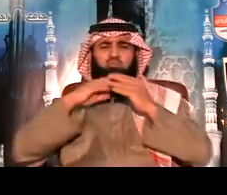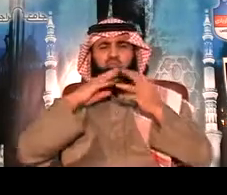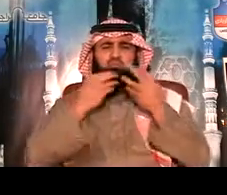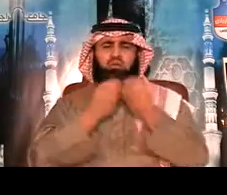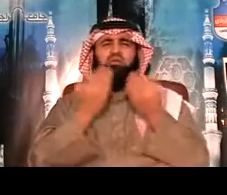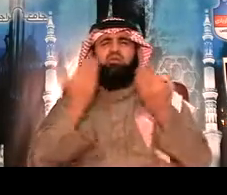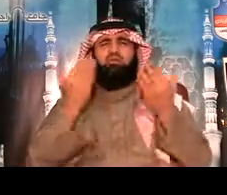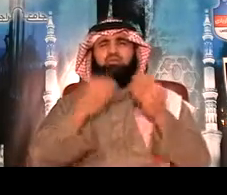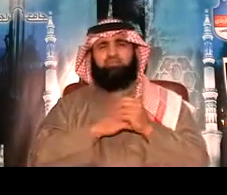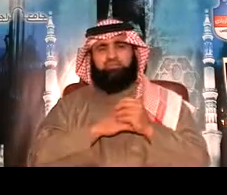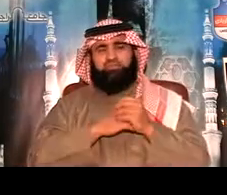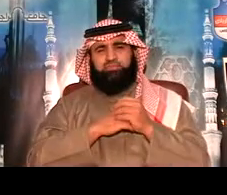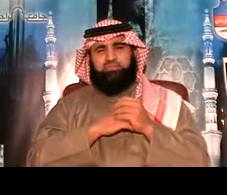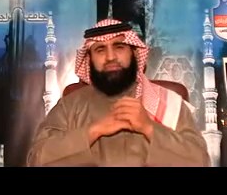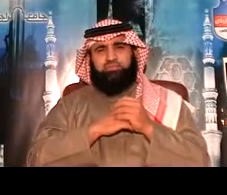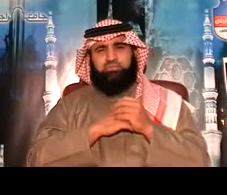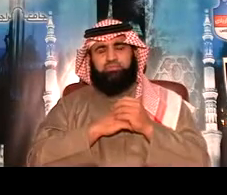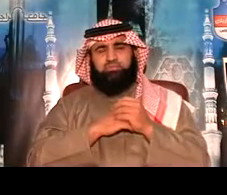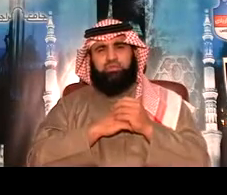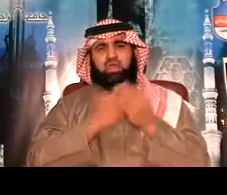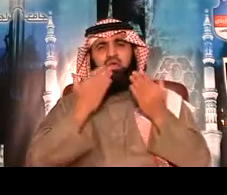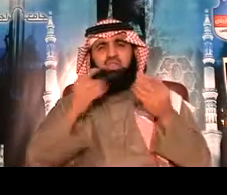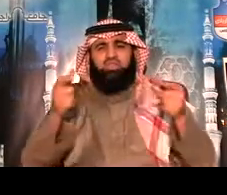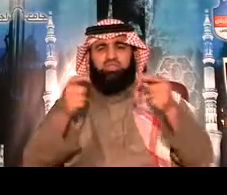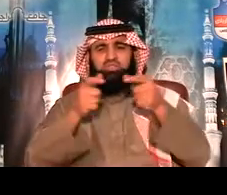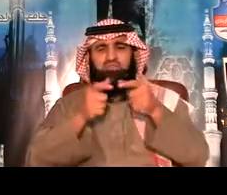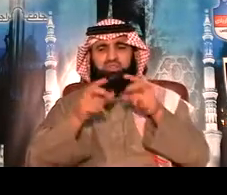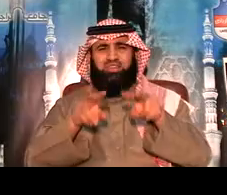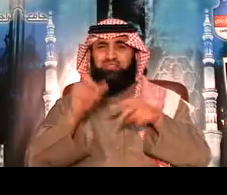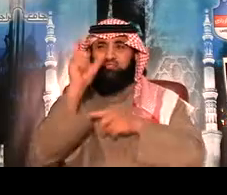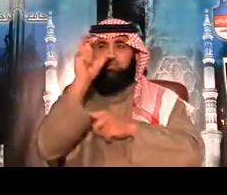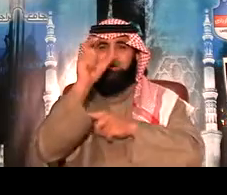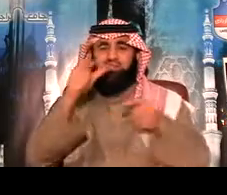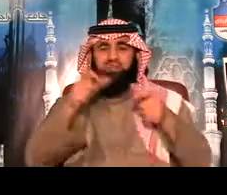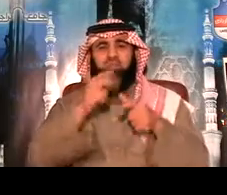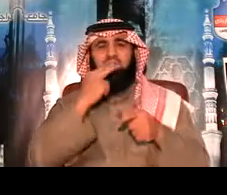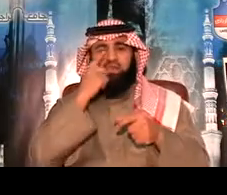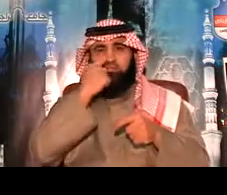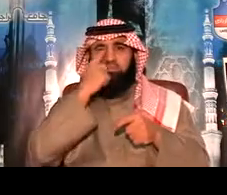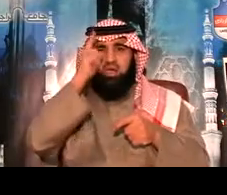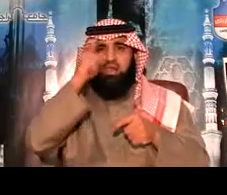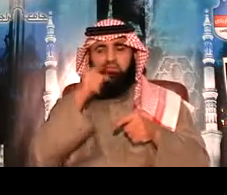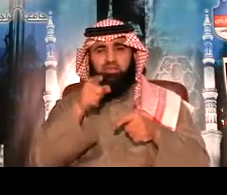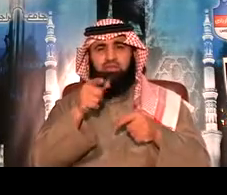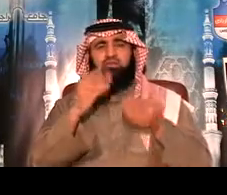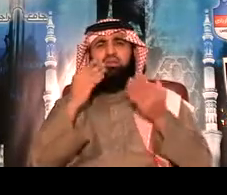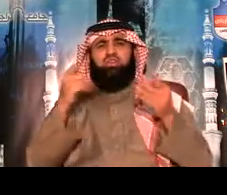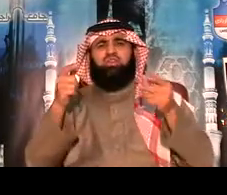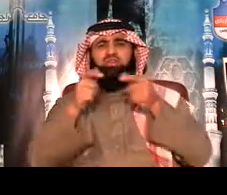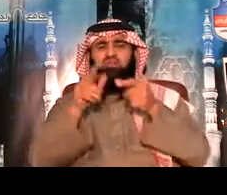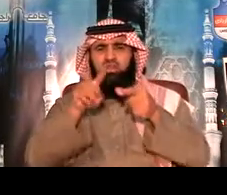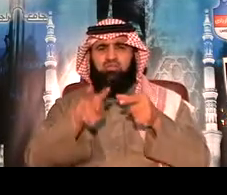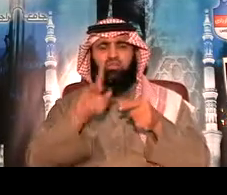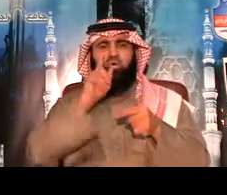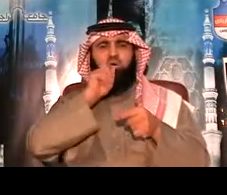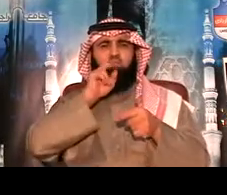أرحم الراحمين. اللهم كما جمعتنا في بيت من بيوتك على طاعتك، فاجمعنا ووالدينا في الفردوس